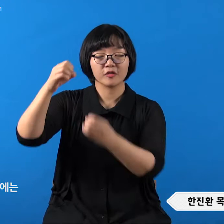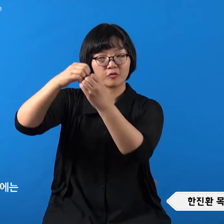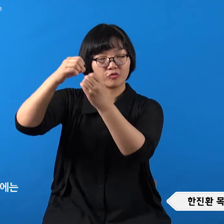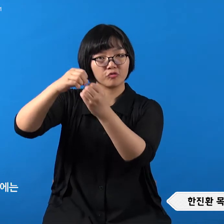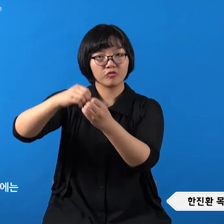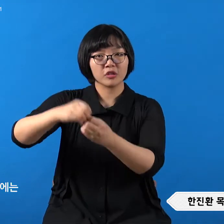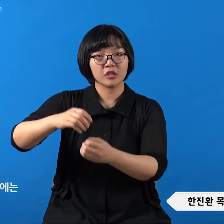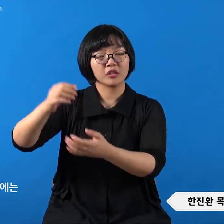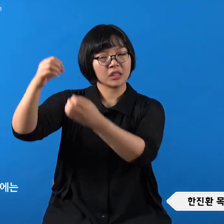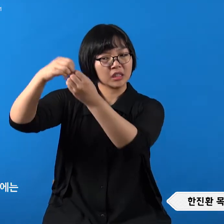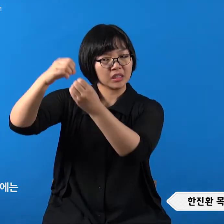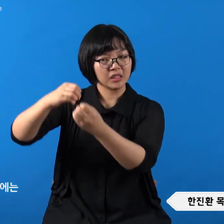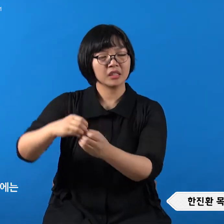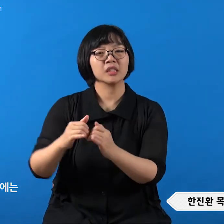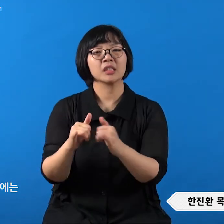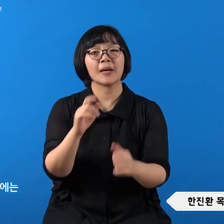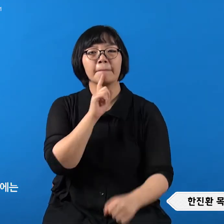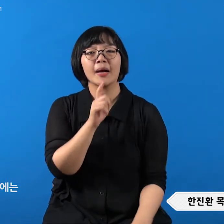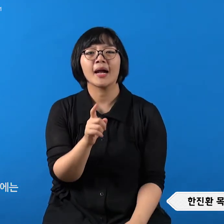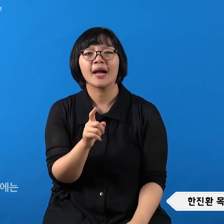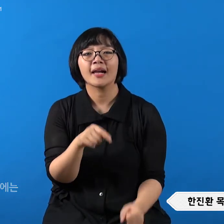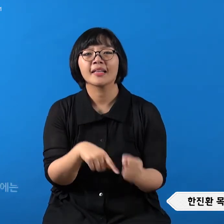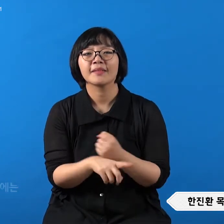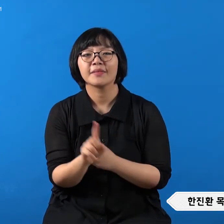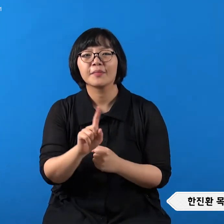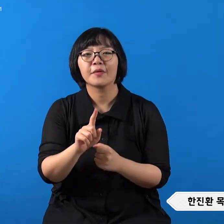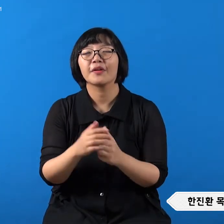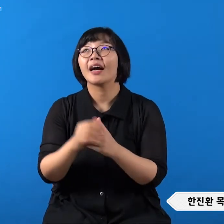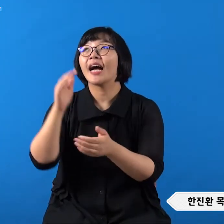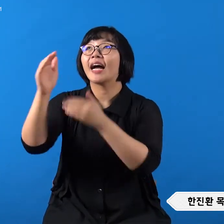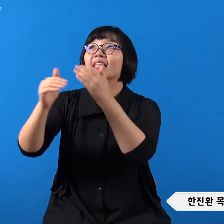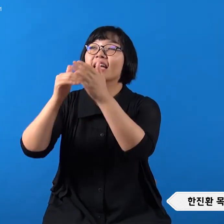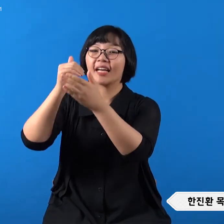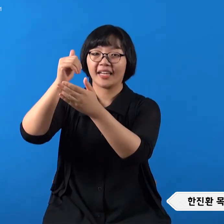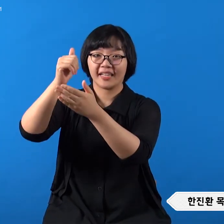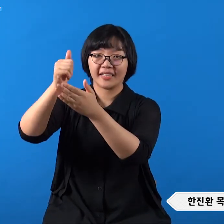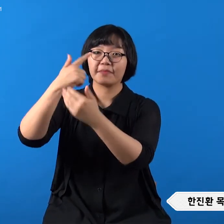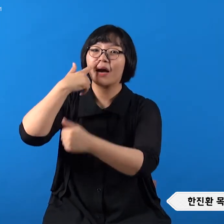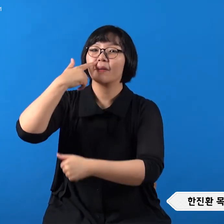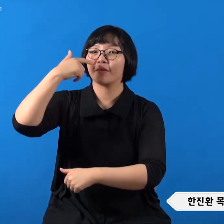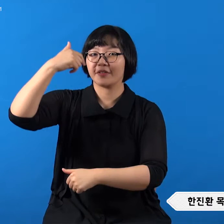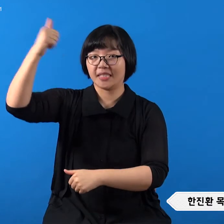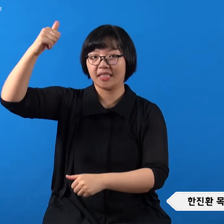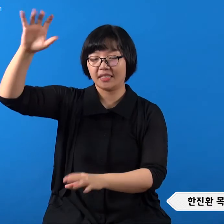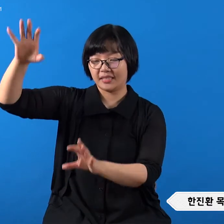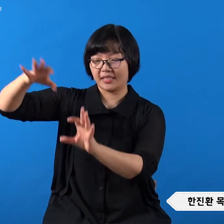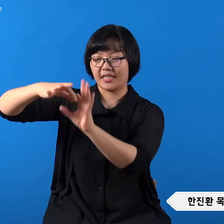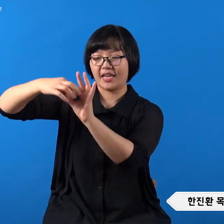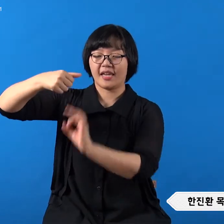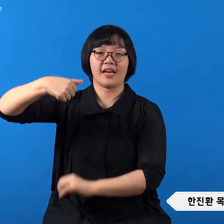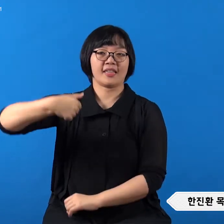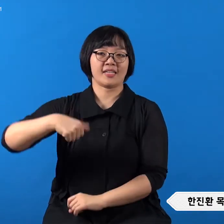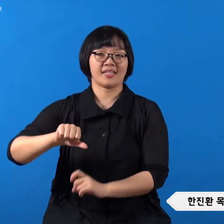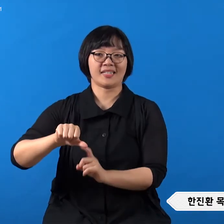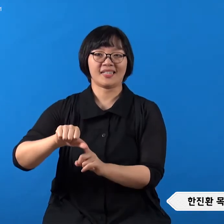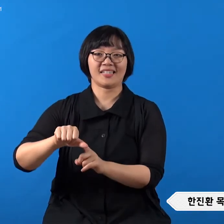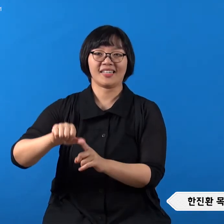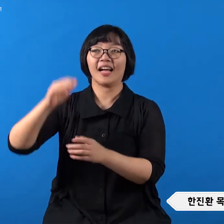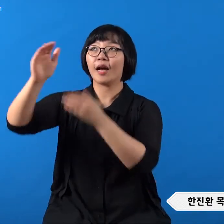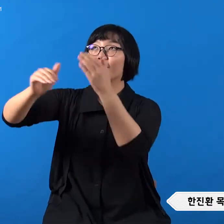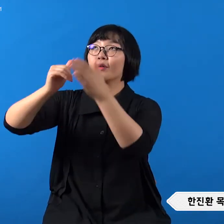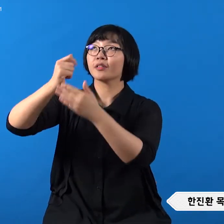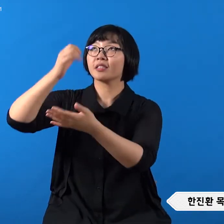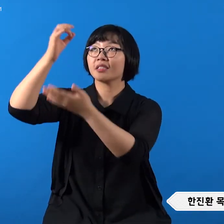말은 아버지께 속한 복을 다 상속받을 자라는 말이지요.